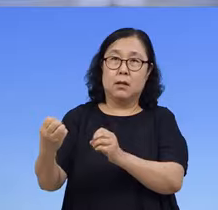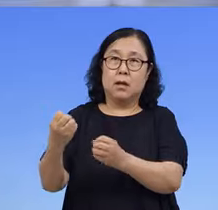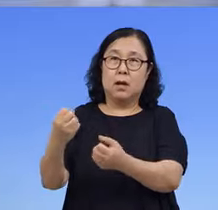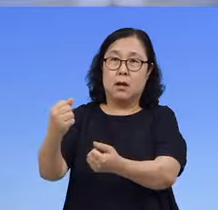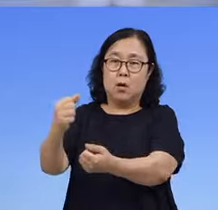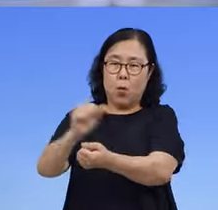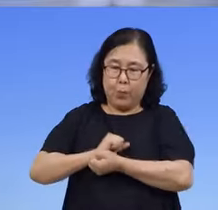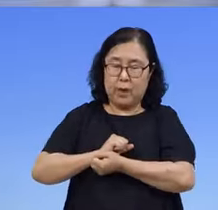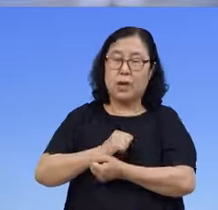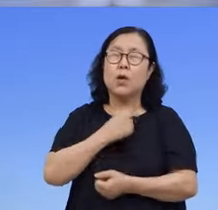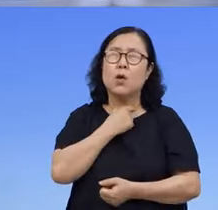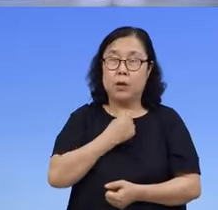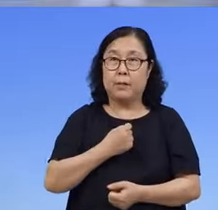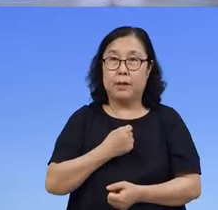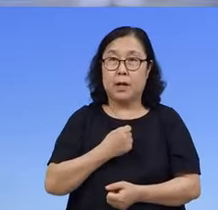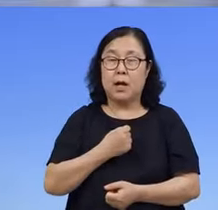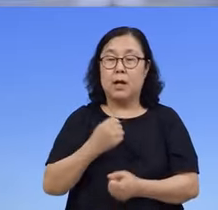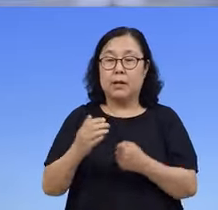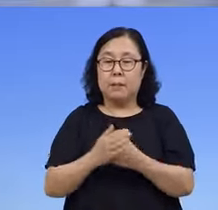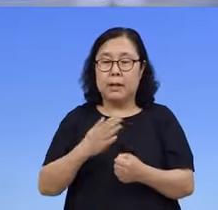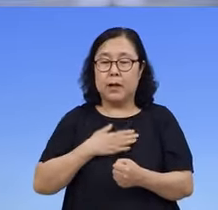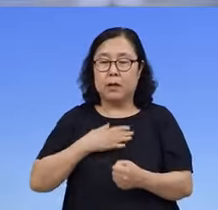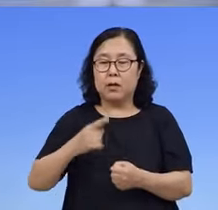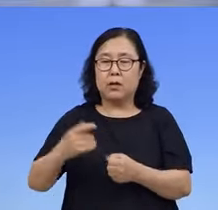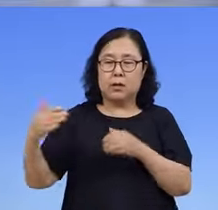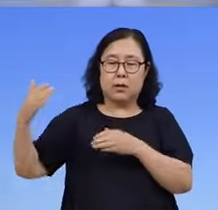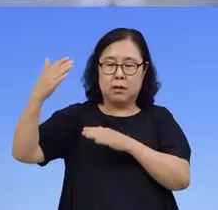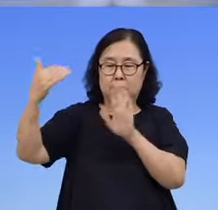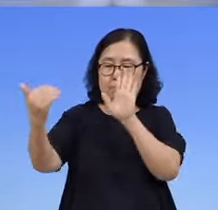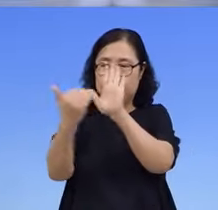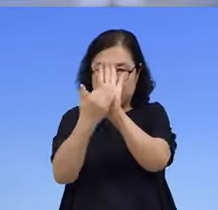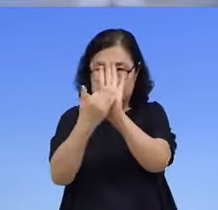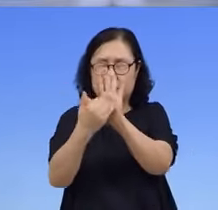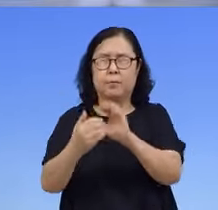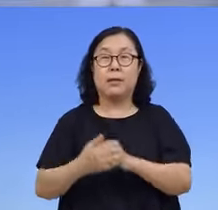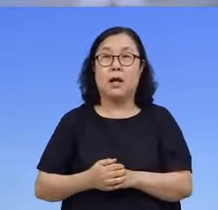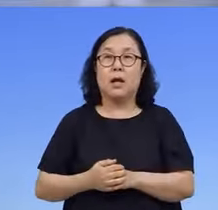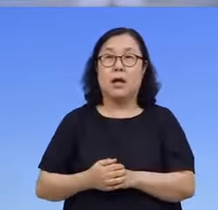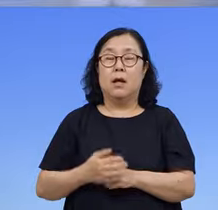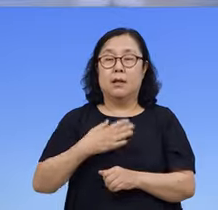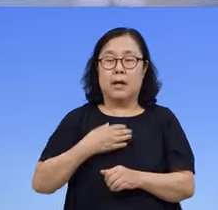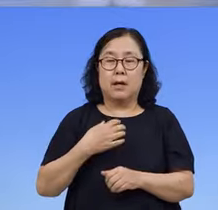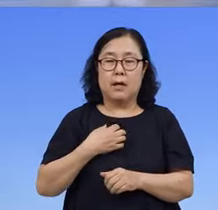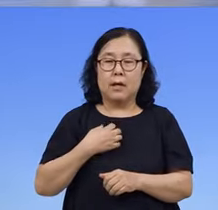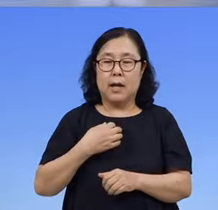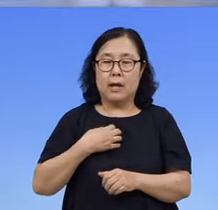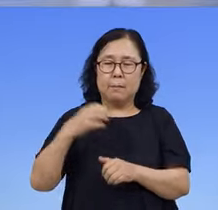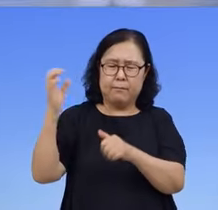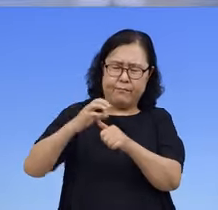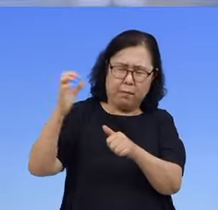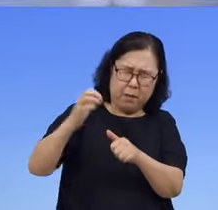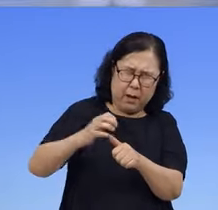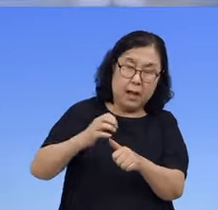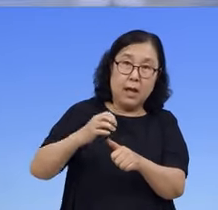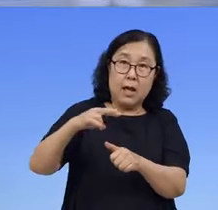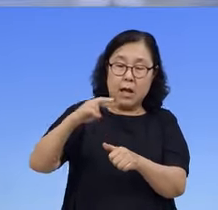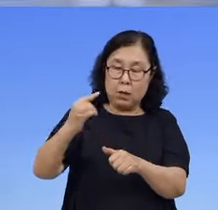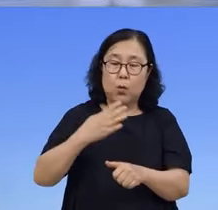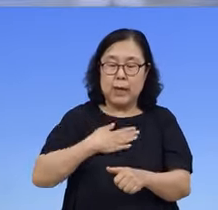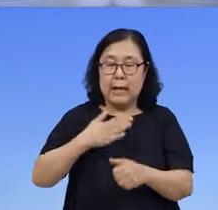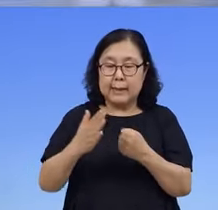원하는 거 알거든요. 그 차단시키는 거예요. 놀아나지 않는 겁니다. 뭐라고 어떻게 공격을 하든지 간에